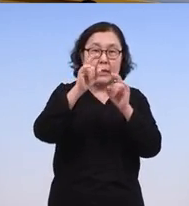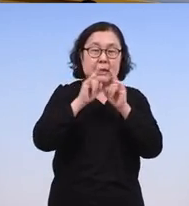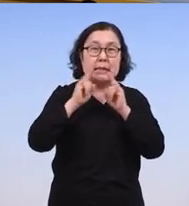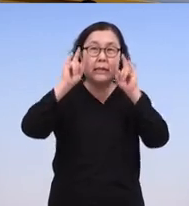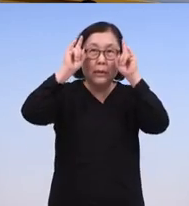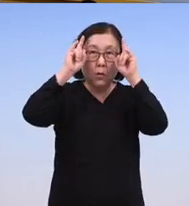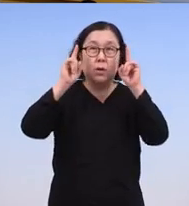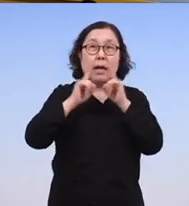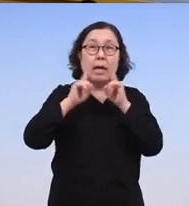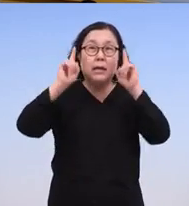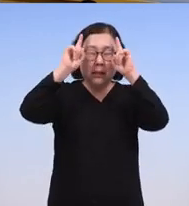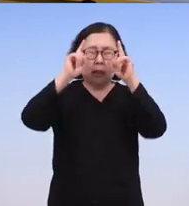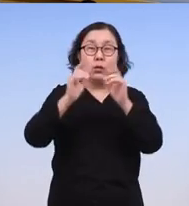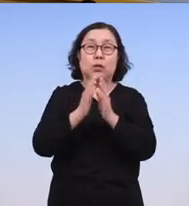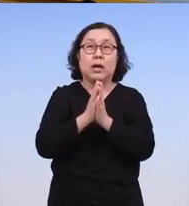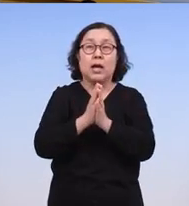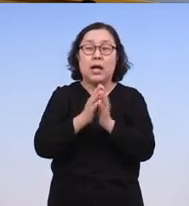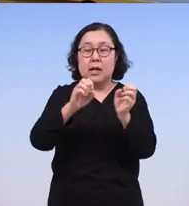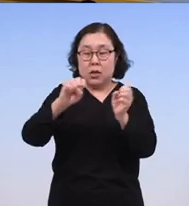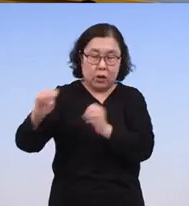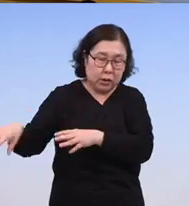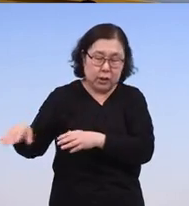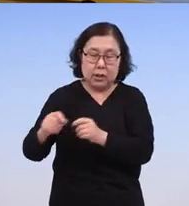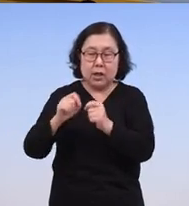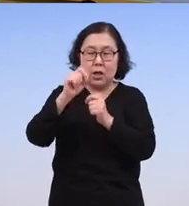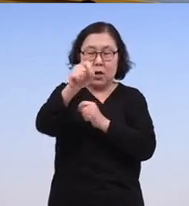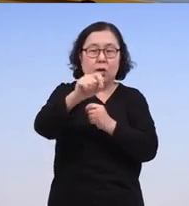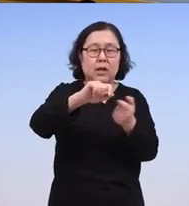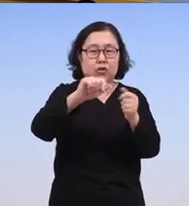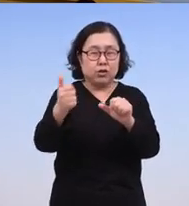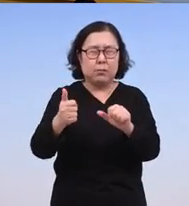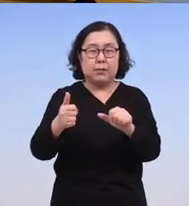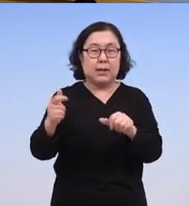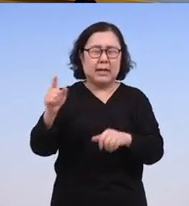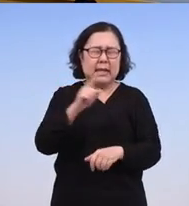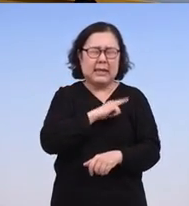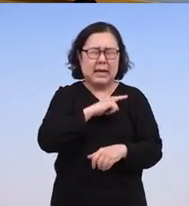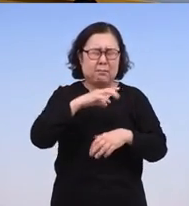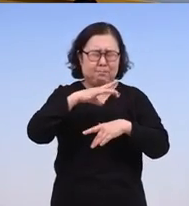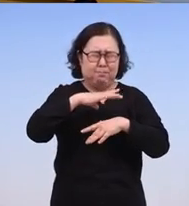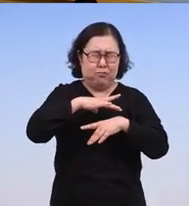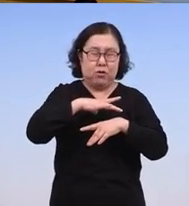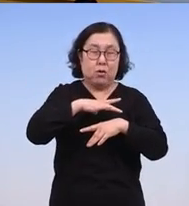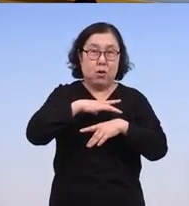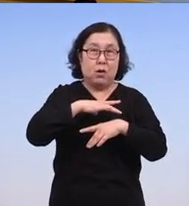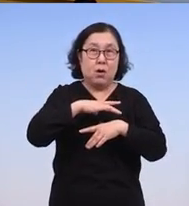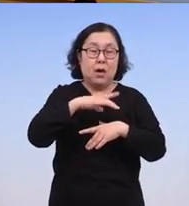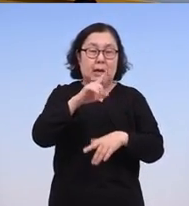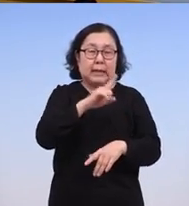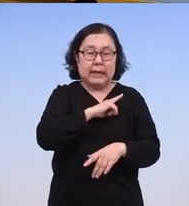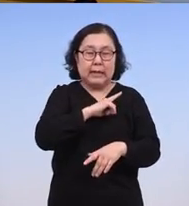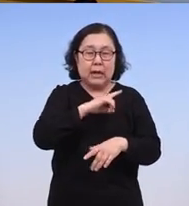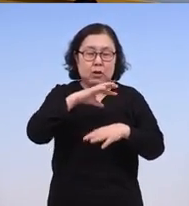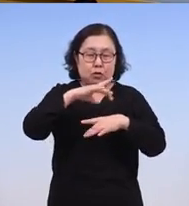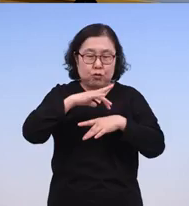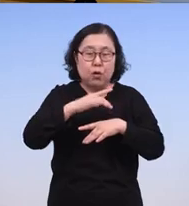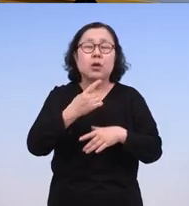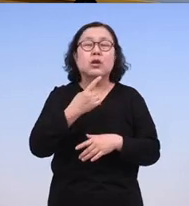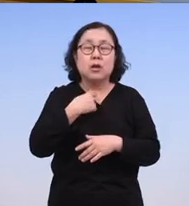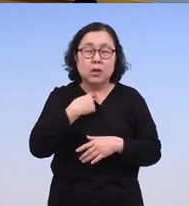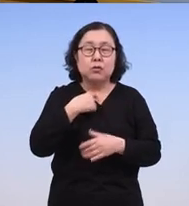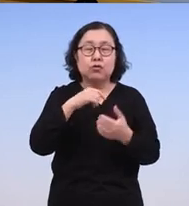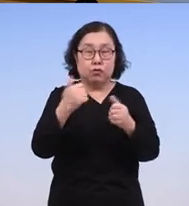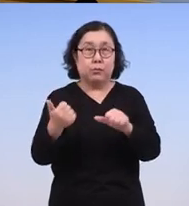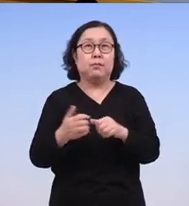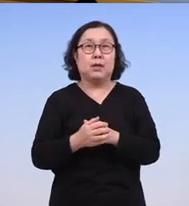말해서 지옥에 던져지는 죽음이 영원한 죽음입니다. 가장 무섭고 가장 두려운 죽음이에요. 진시황이